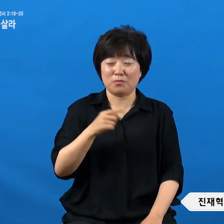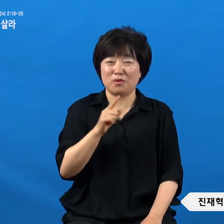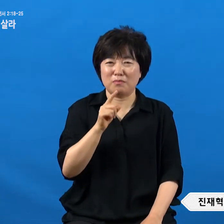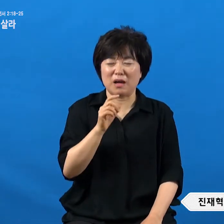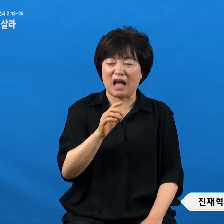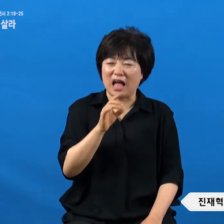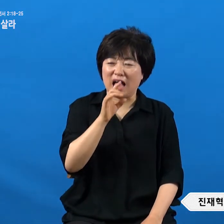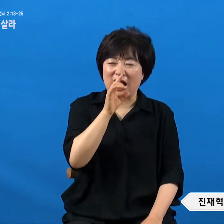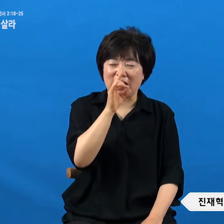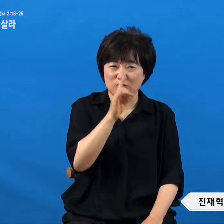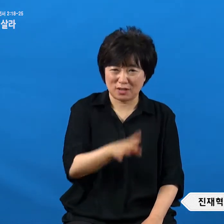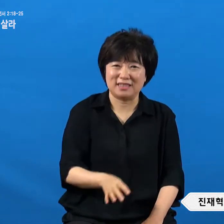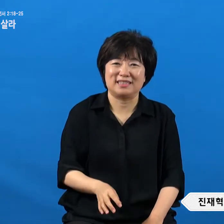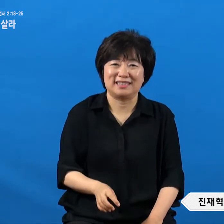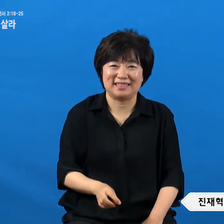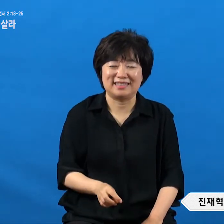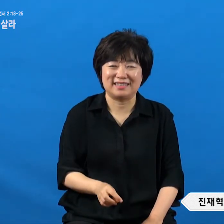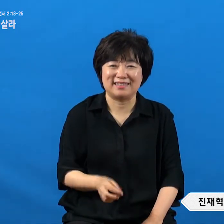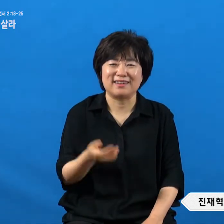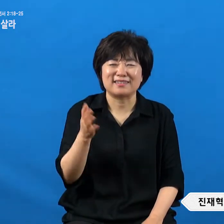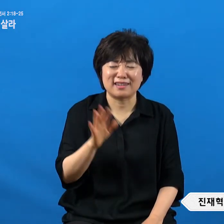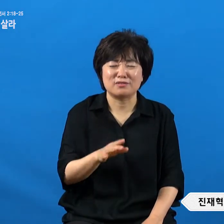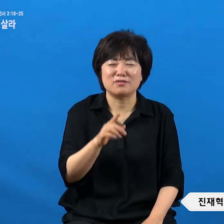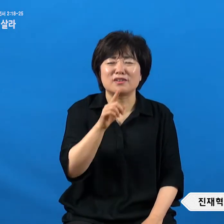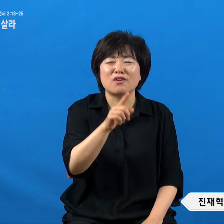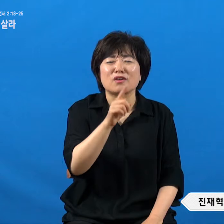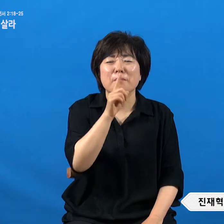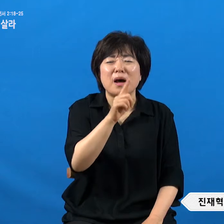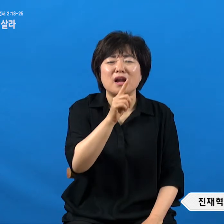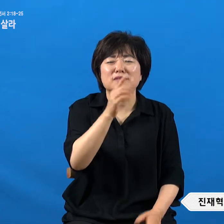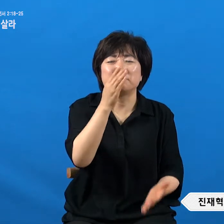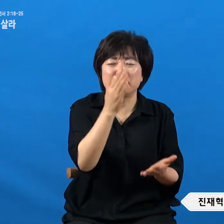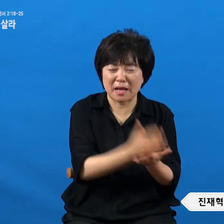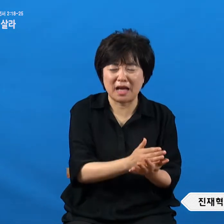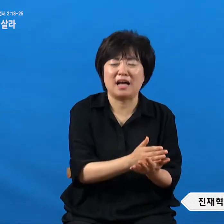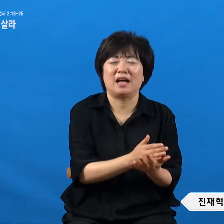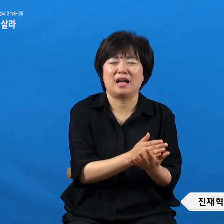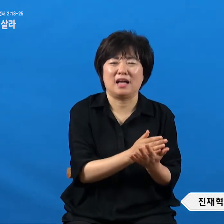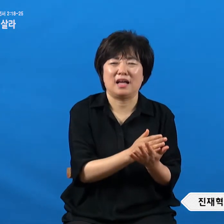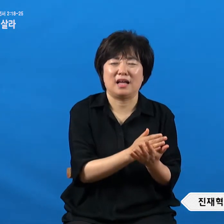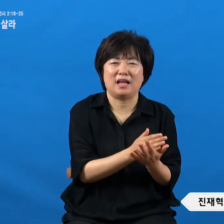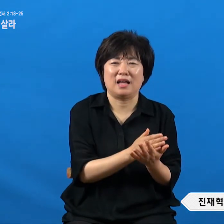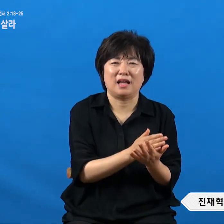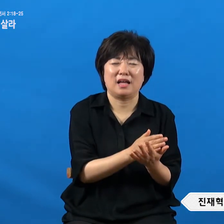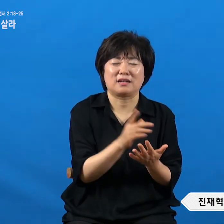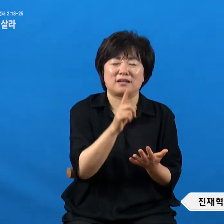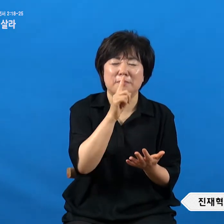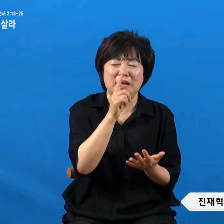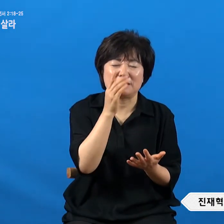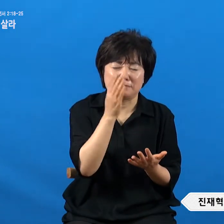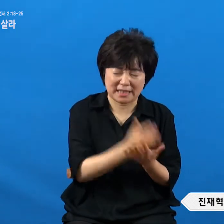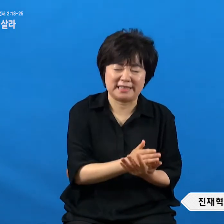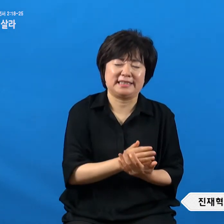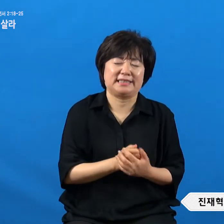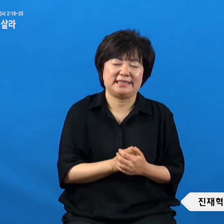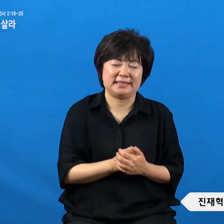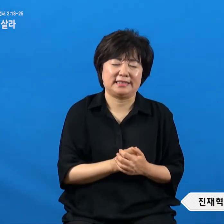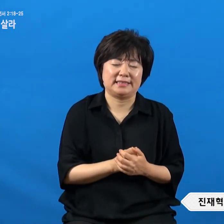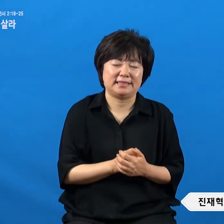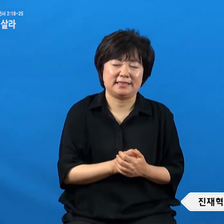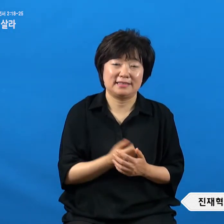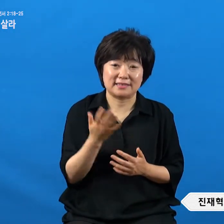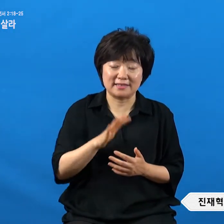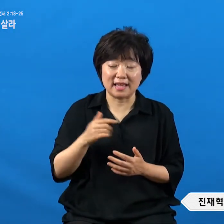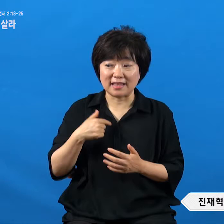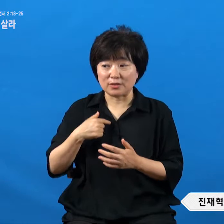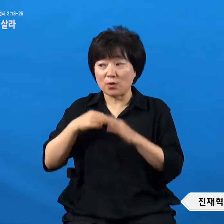그랬겠습니까? 그러면 안 되지요. 그래도 그렇게 이야기할 수 없지요. 라고 이야기하던 어느 날 저도 금요일